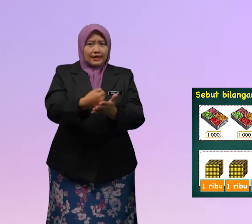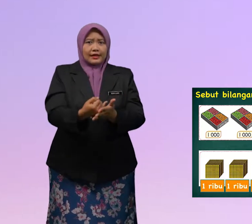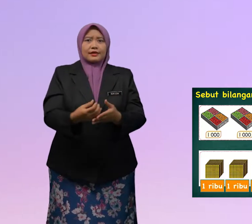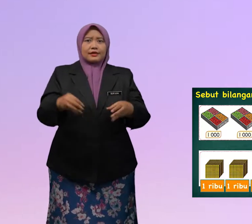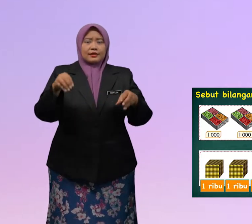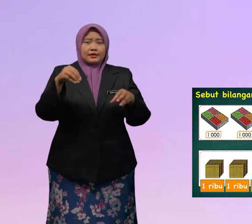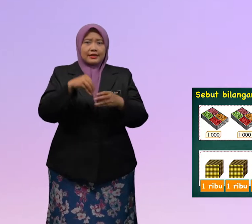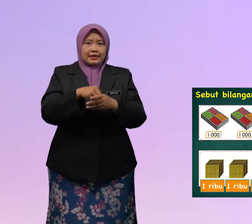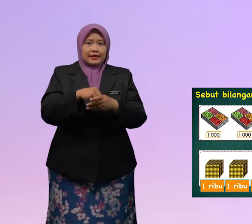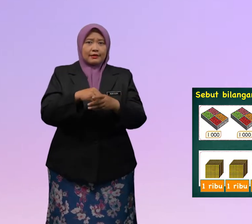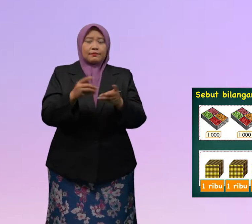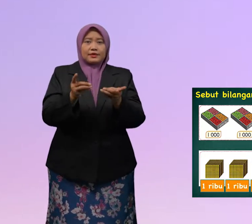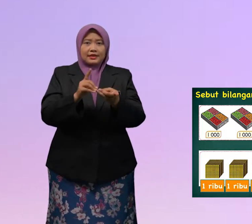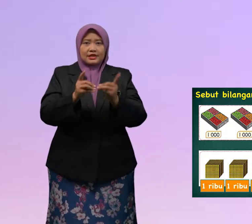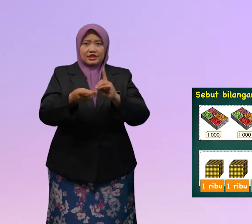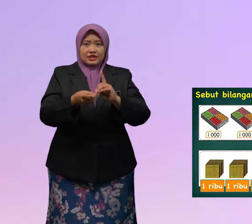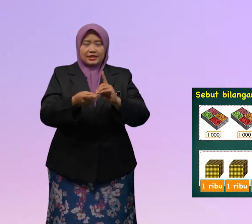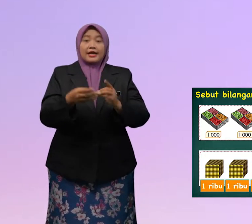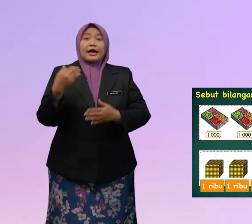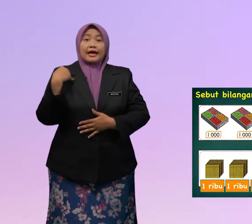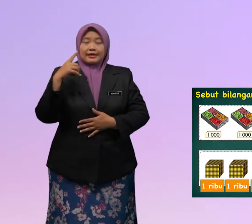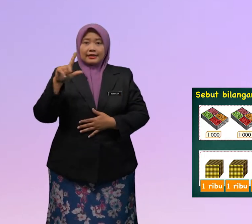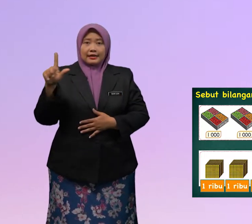Jumlah dalam digit adalah